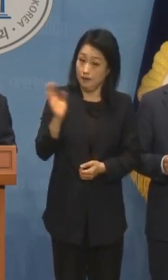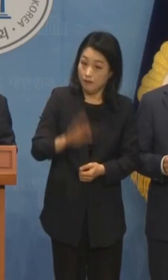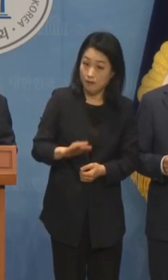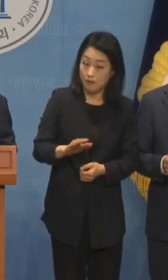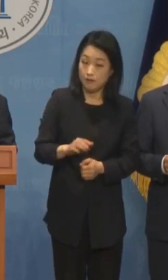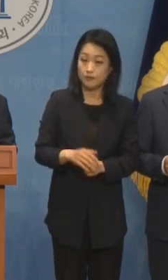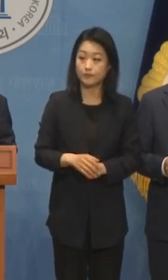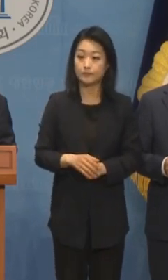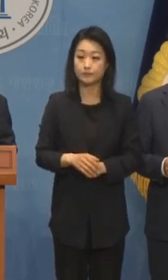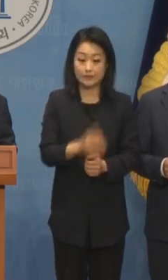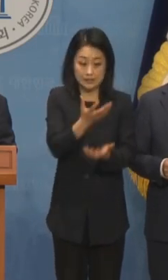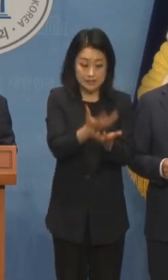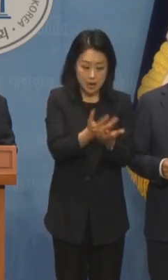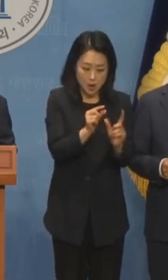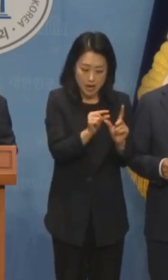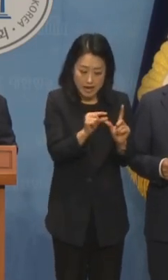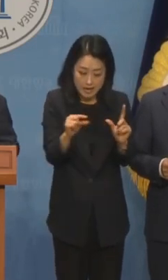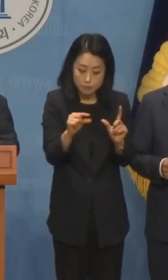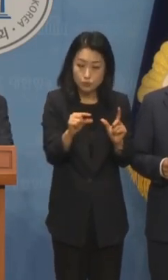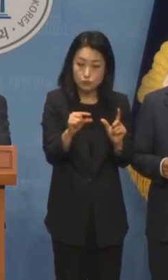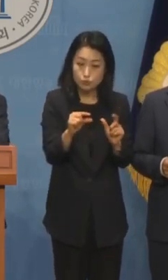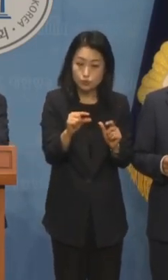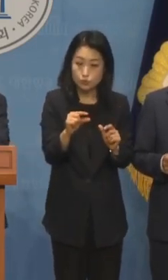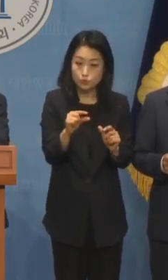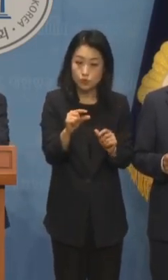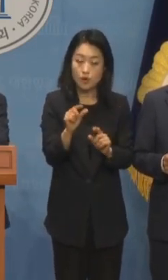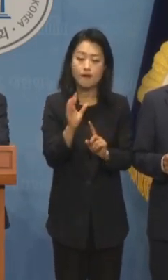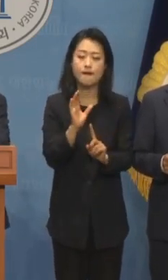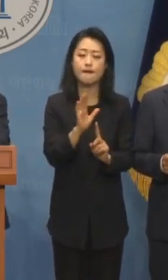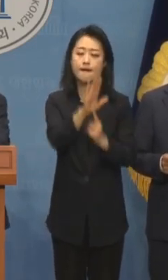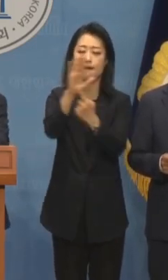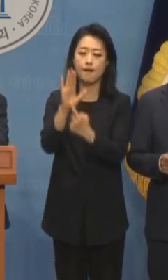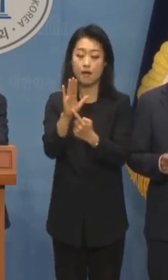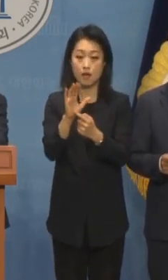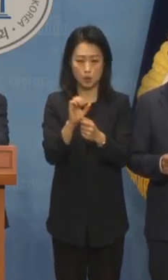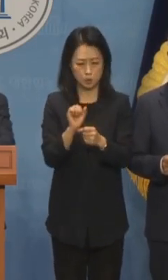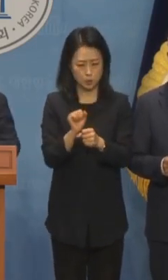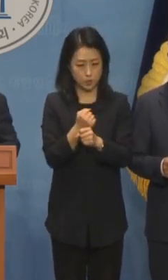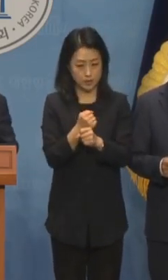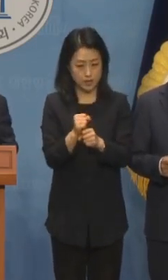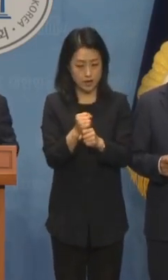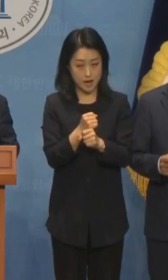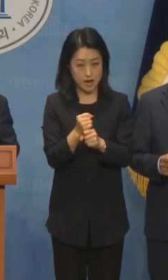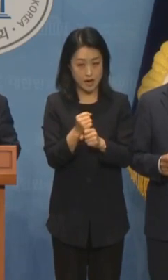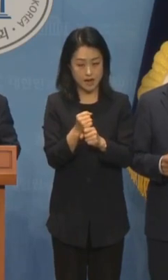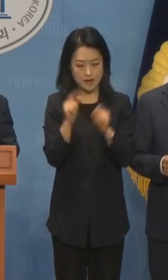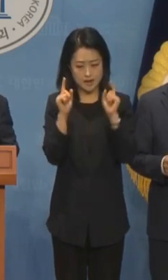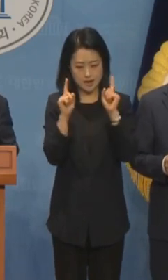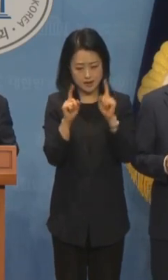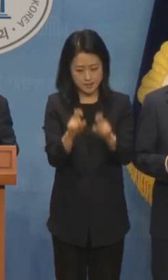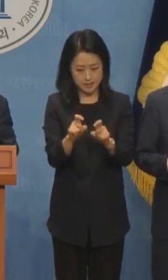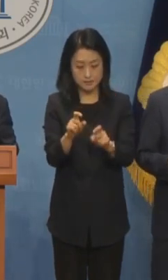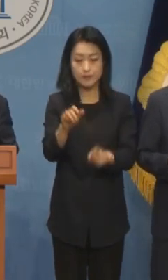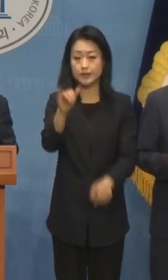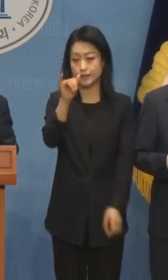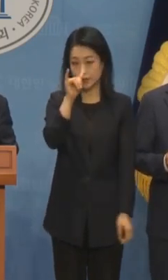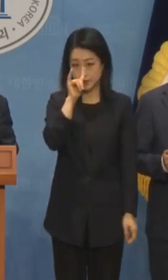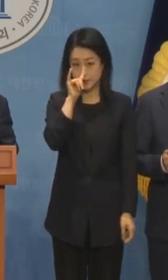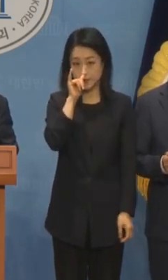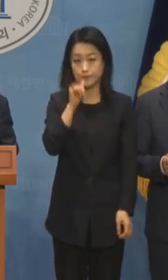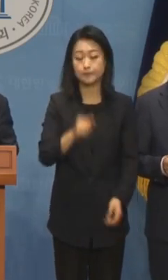이 자료의 일부를 활용하여 조작하려 했다 하는 의혹이 있다는